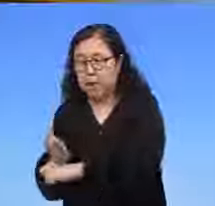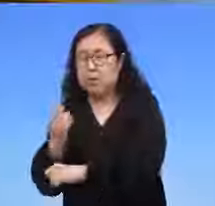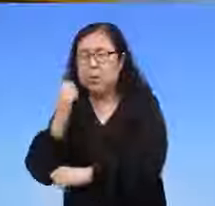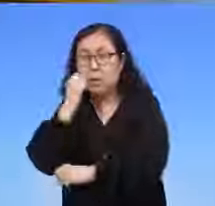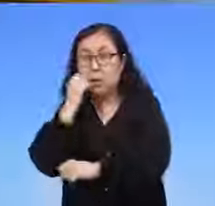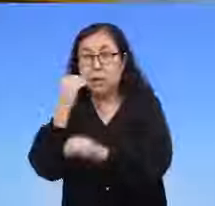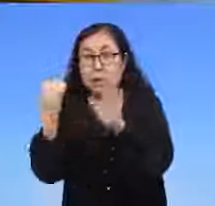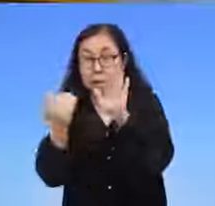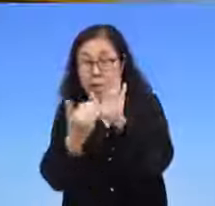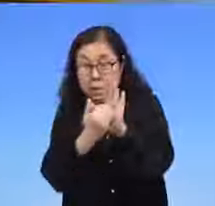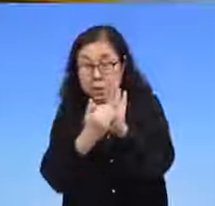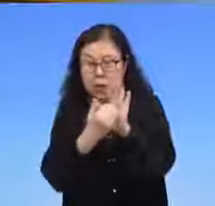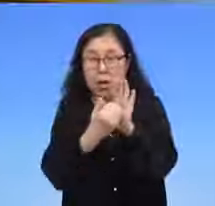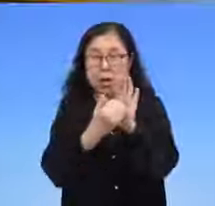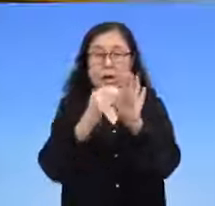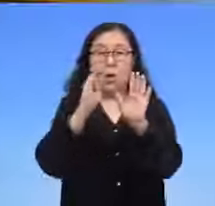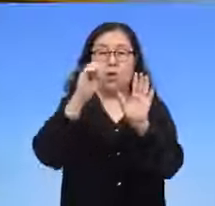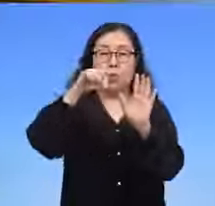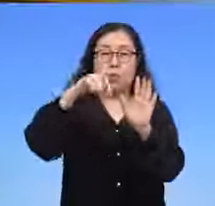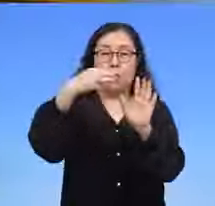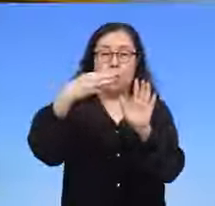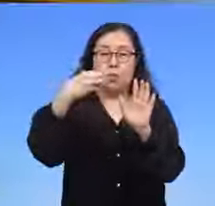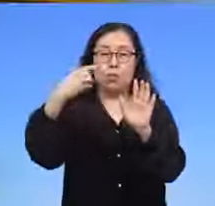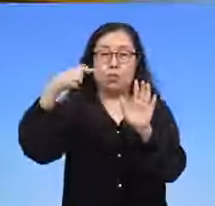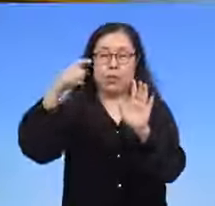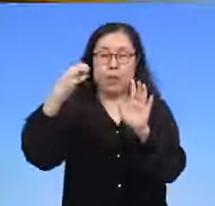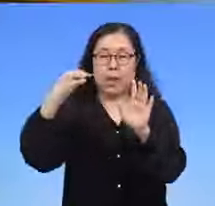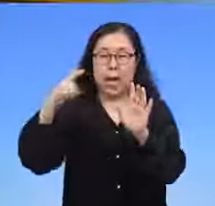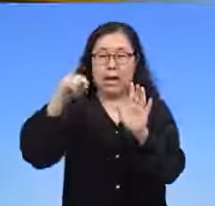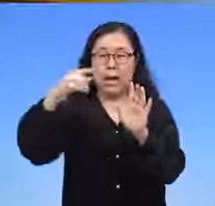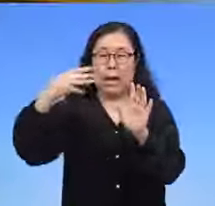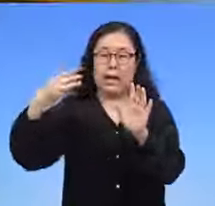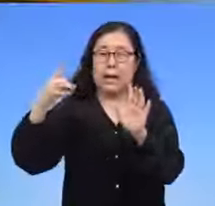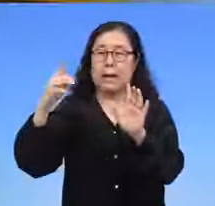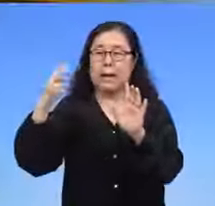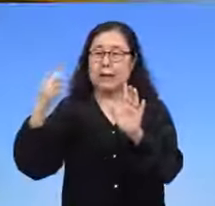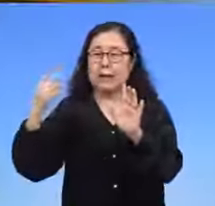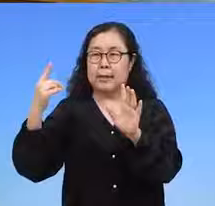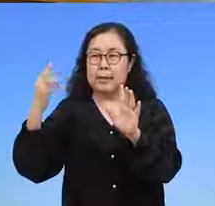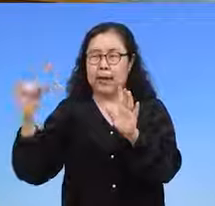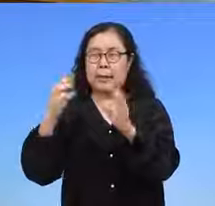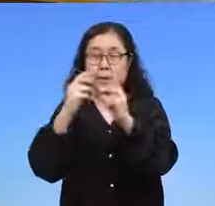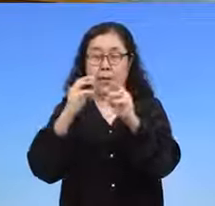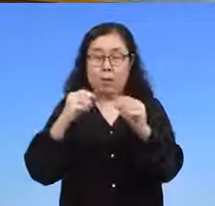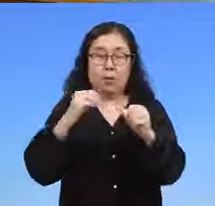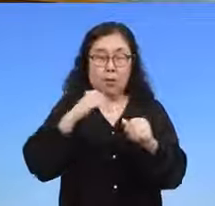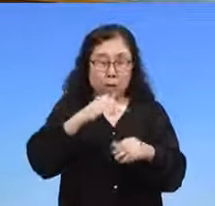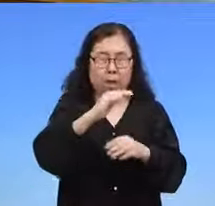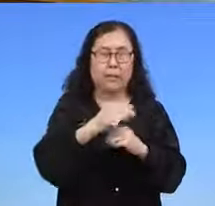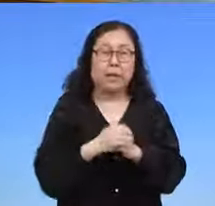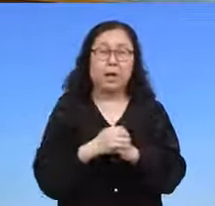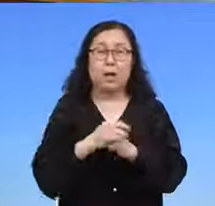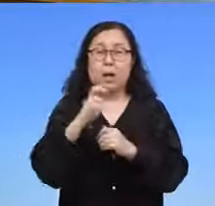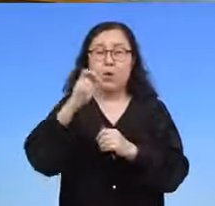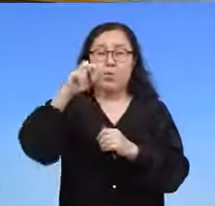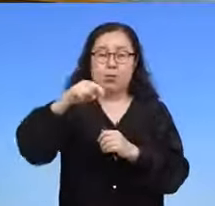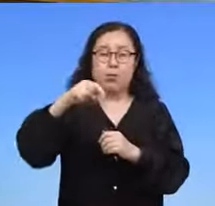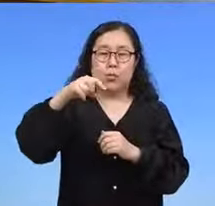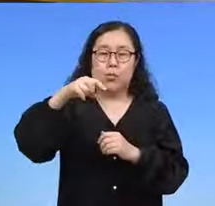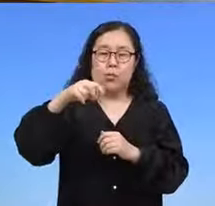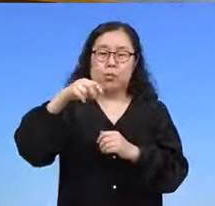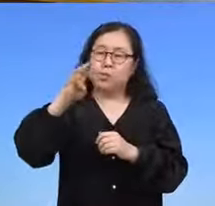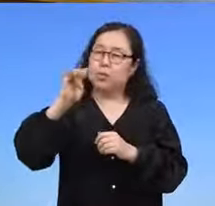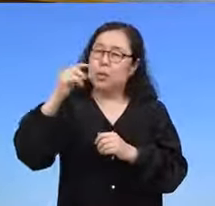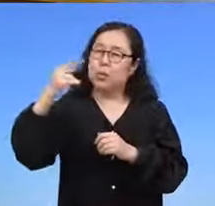하시거늘 그들이 부르기아와 갈라디아 땅으로 다녀가, 또 7절도 마찬가지입니다. 무시아 앞에 이르러